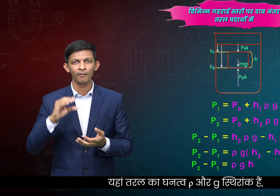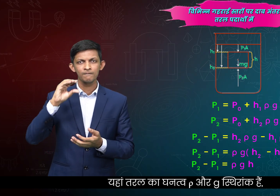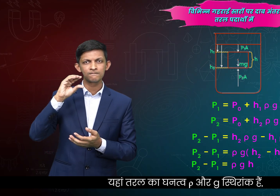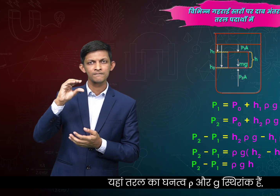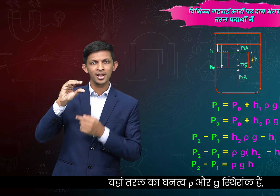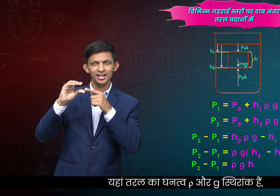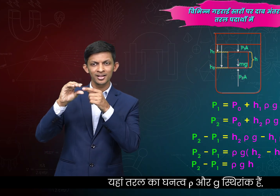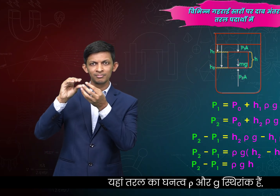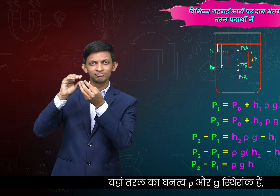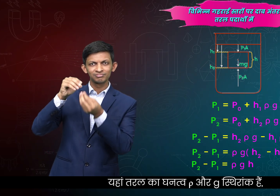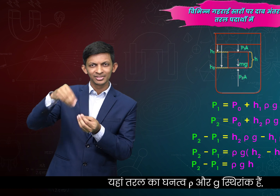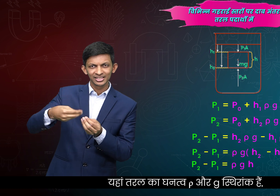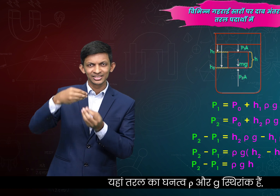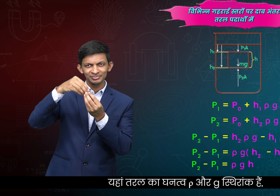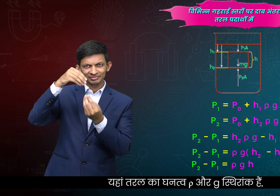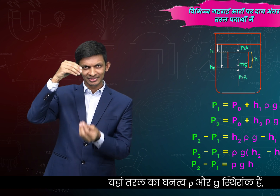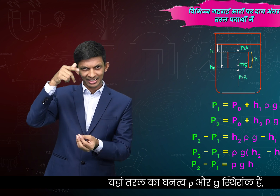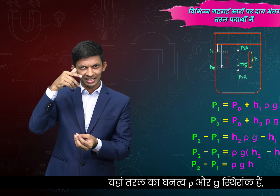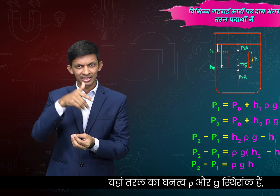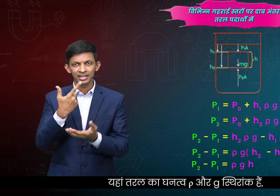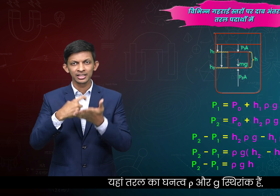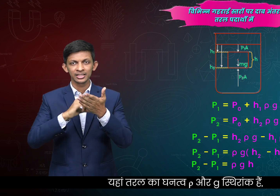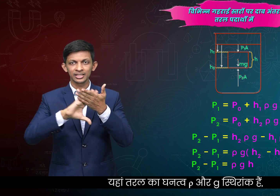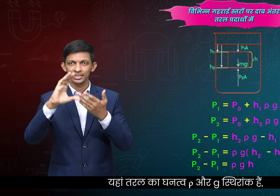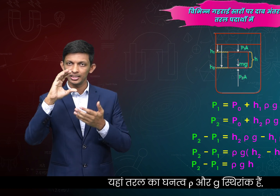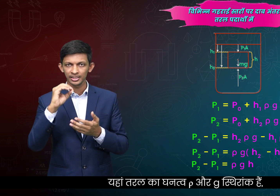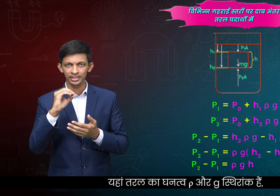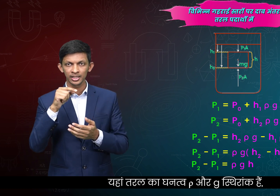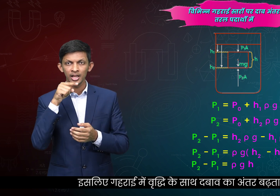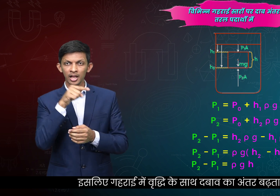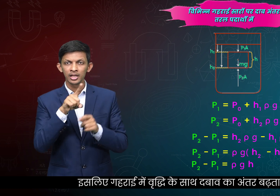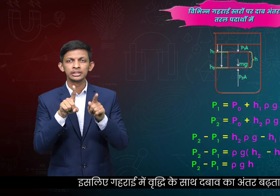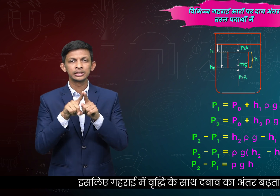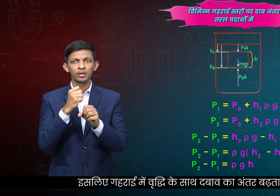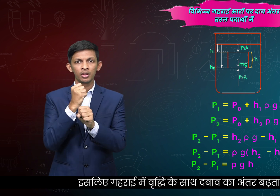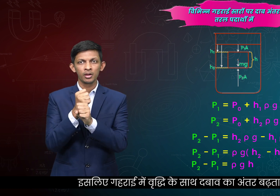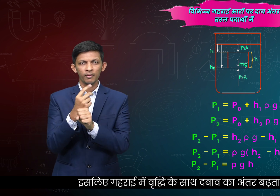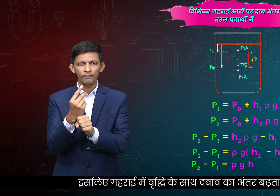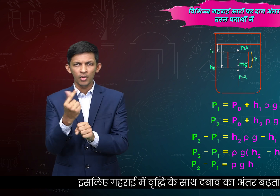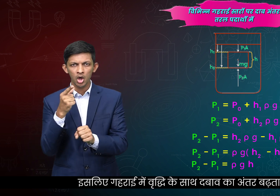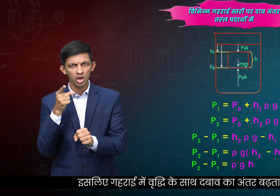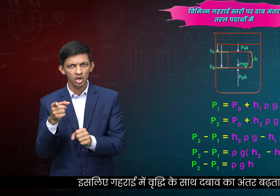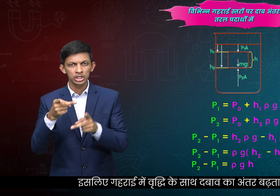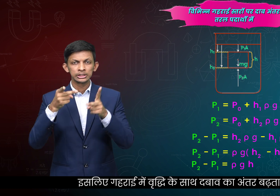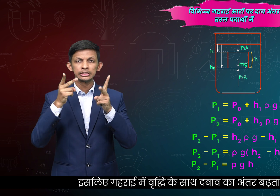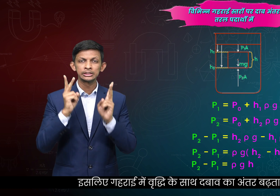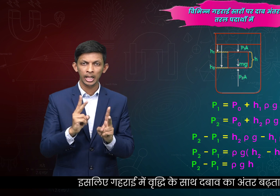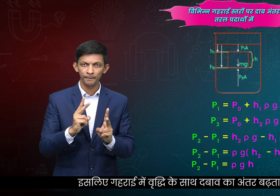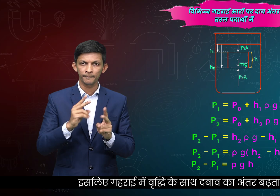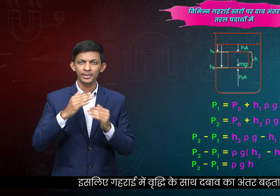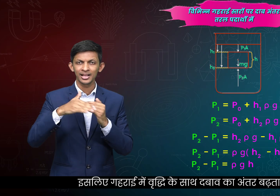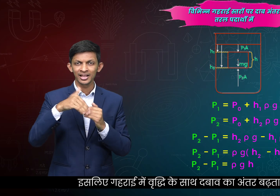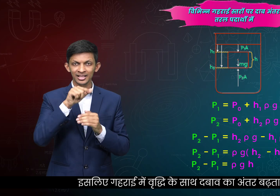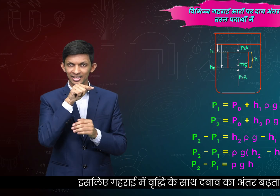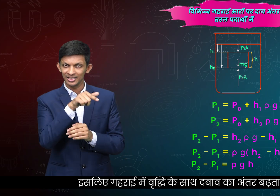यहाँ तरल का घनत्व P और G स्थिरांक है, इसलिए गहराई में वृद्धि